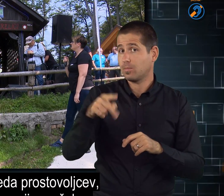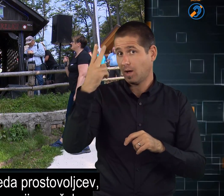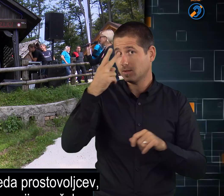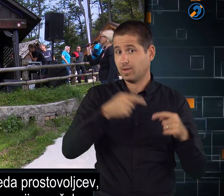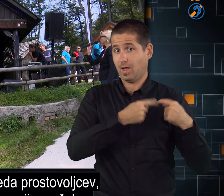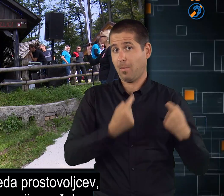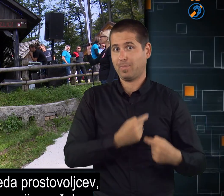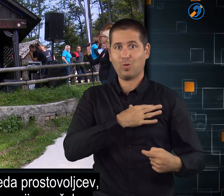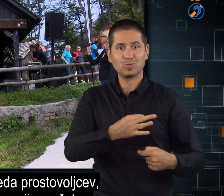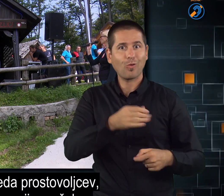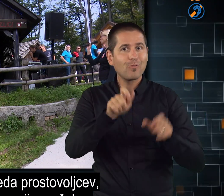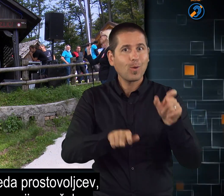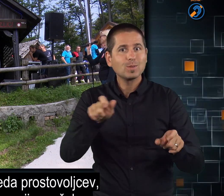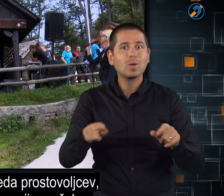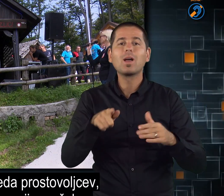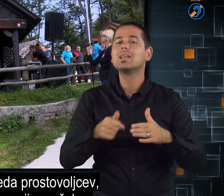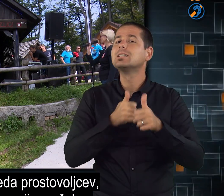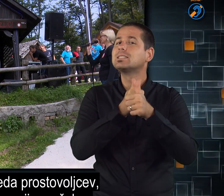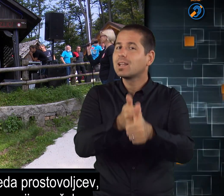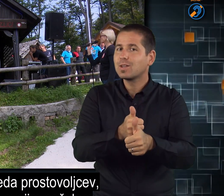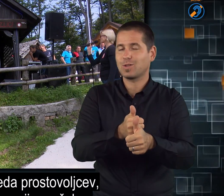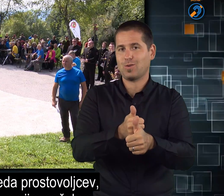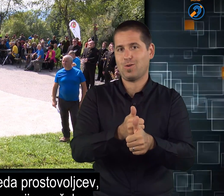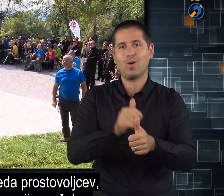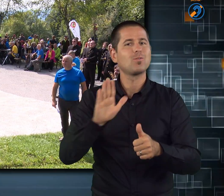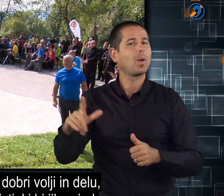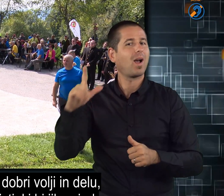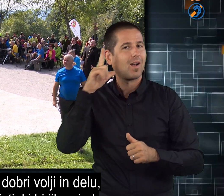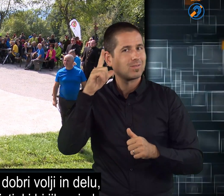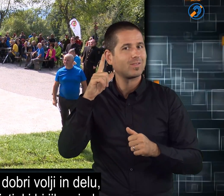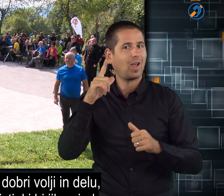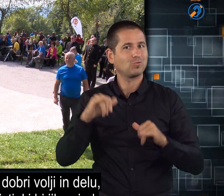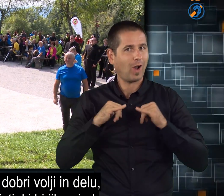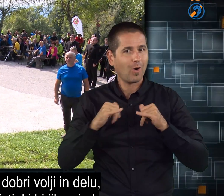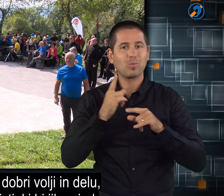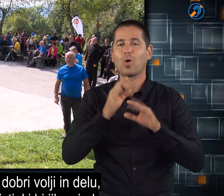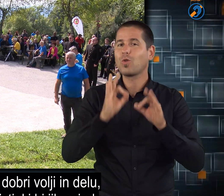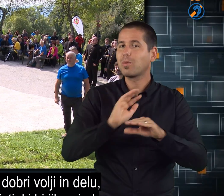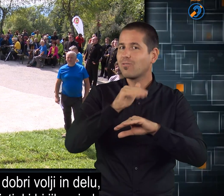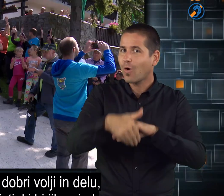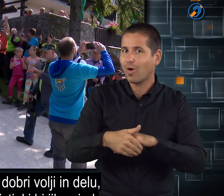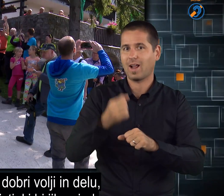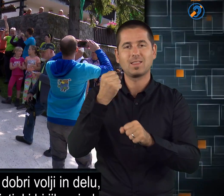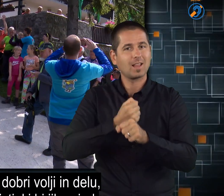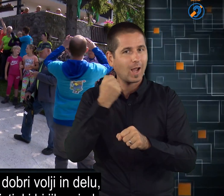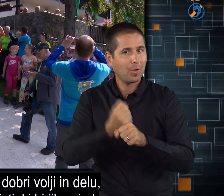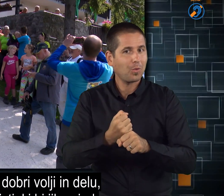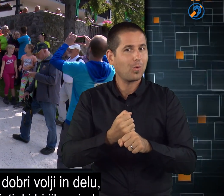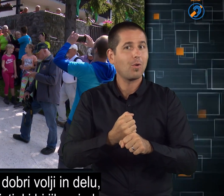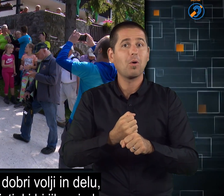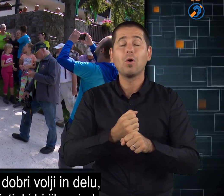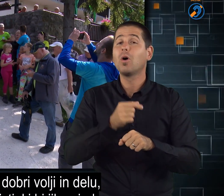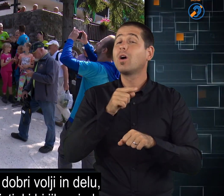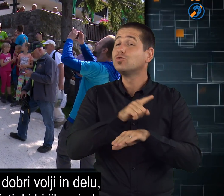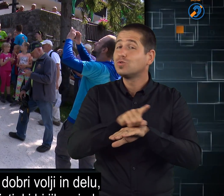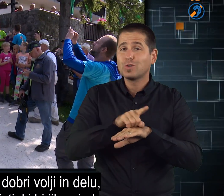seveda prostovoljcev, ki sledijo svojim načelom in pa seveda dobri volji in delu, ki